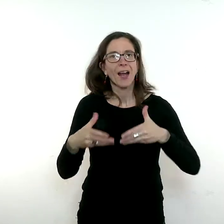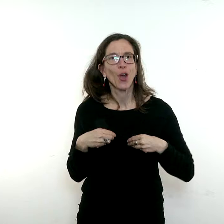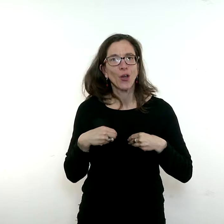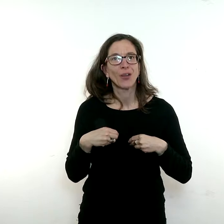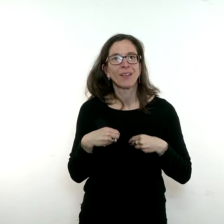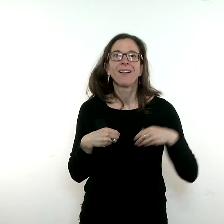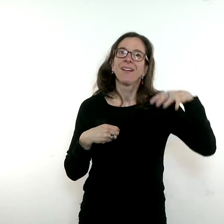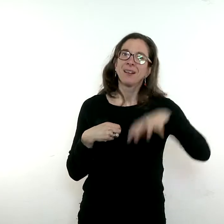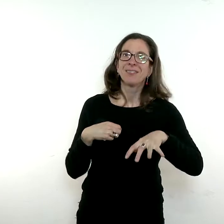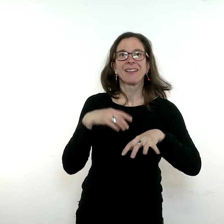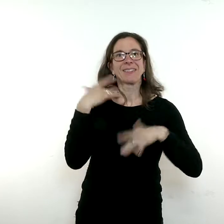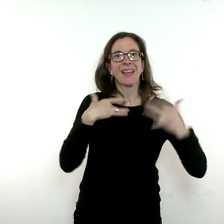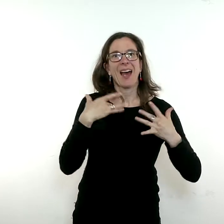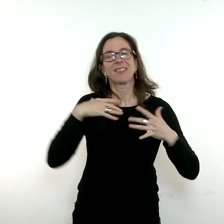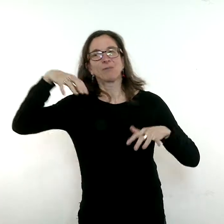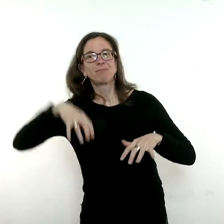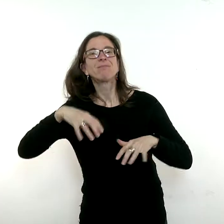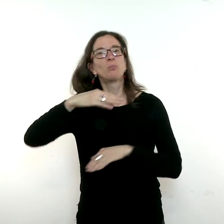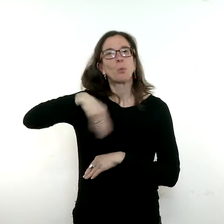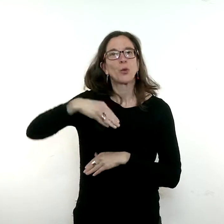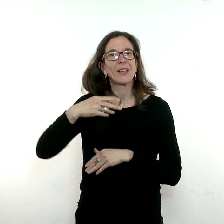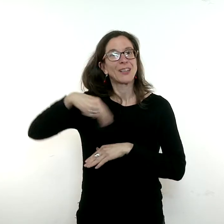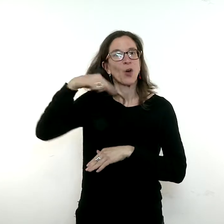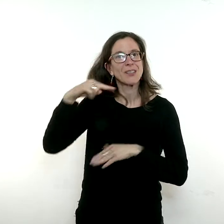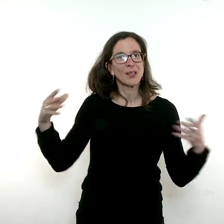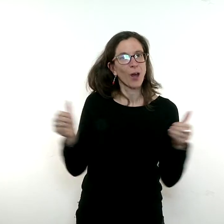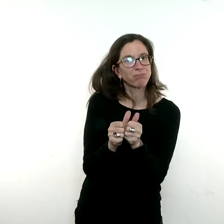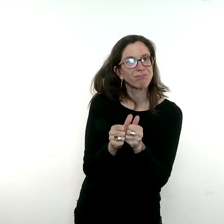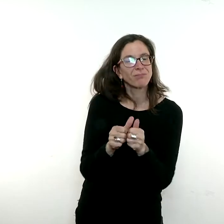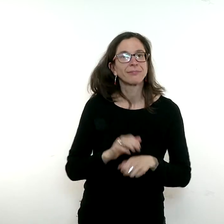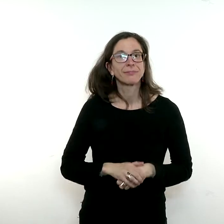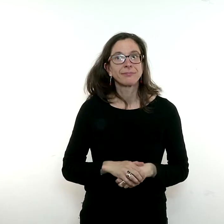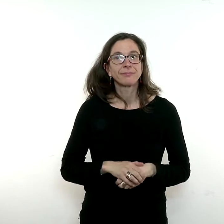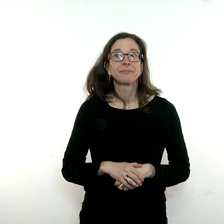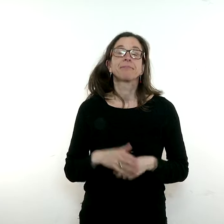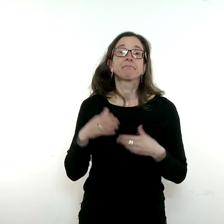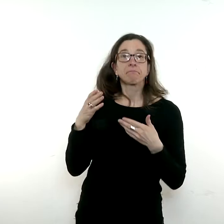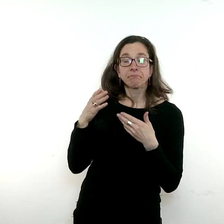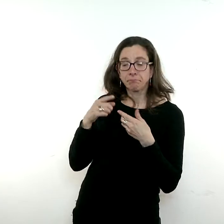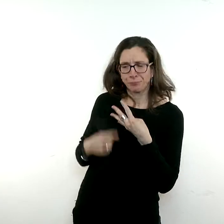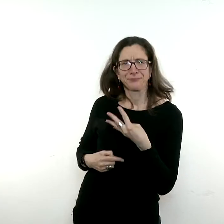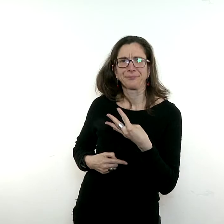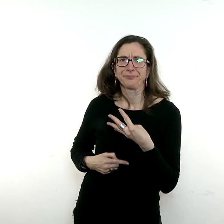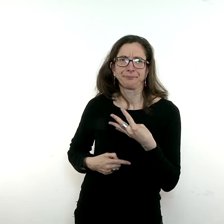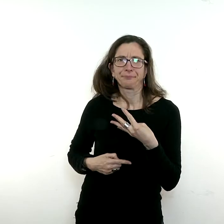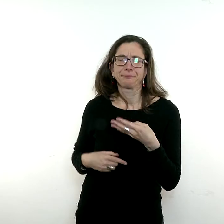Danse. Monsieur Barral, Madame Botkin, Madame Da Silva, Madame Marsala et Monsieur Travier ne prennent pas part au